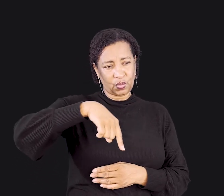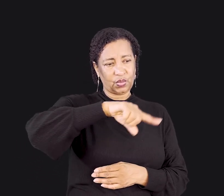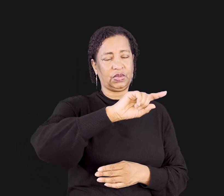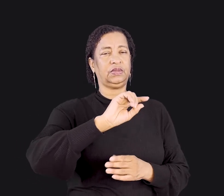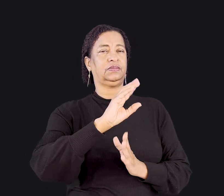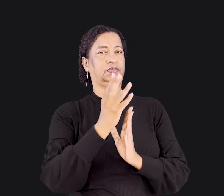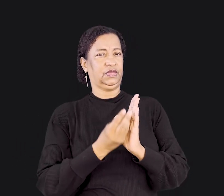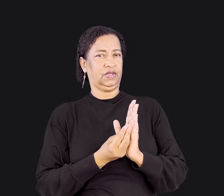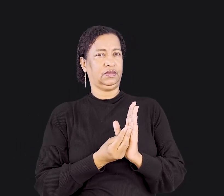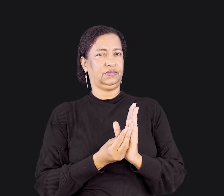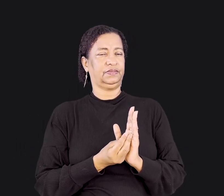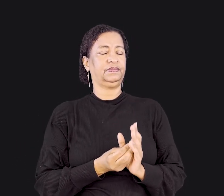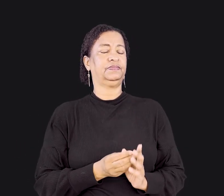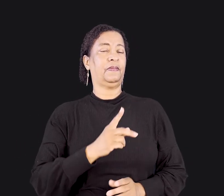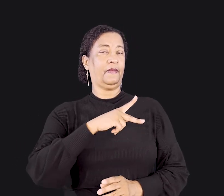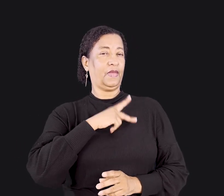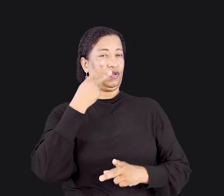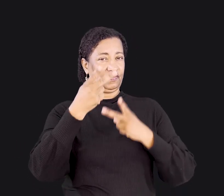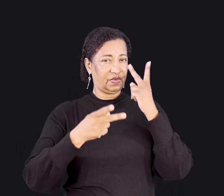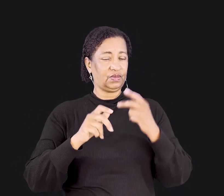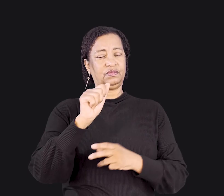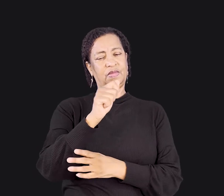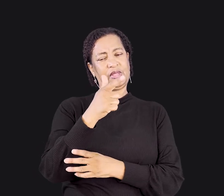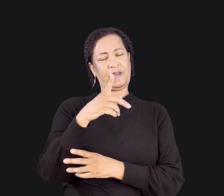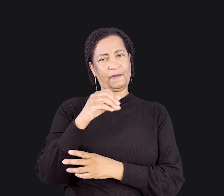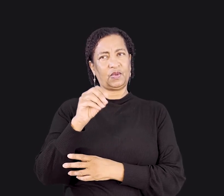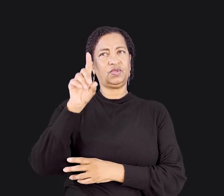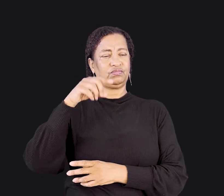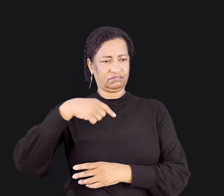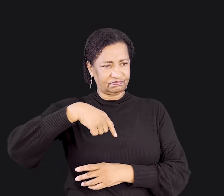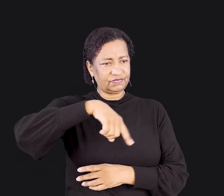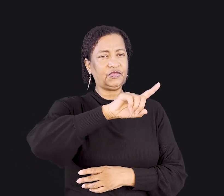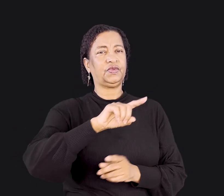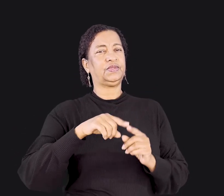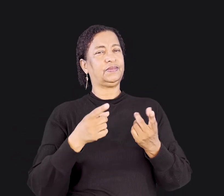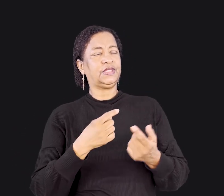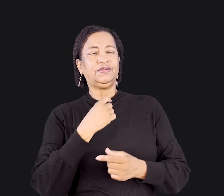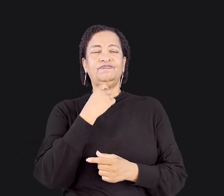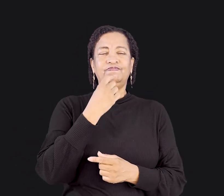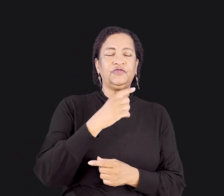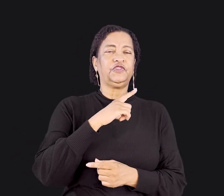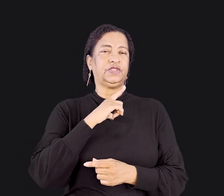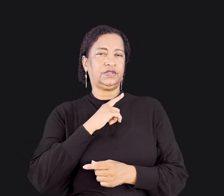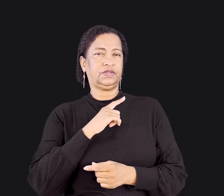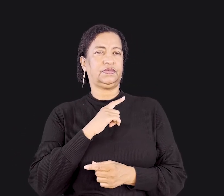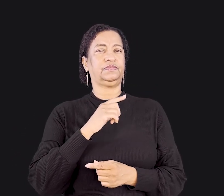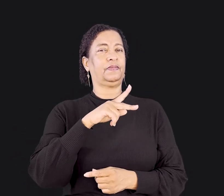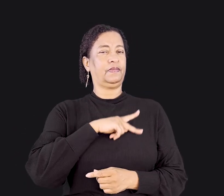que queria que Apolo fosse, mas Apolo tinha suas dúvidas. Paulo encerra a carta lançando um